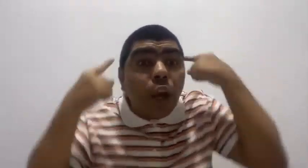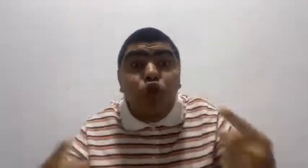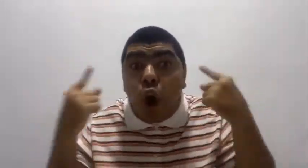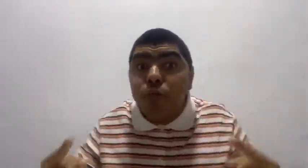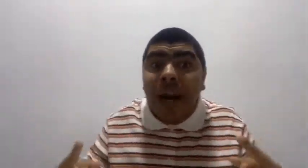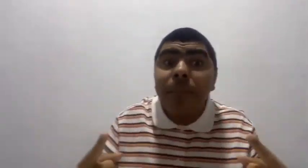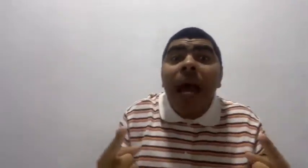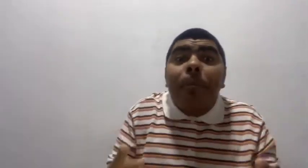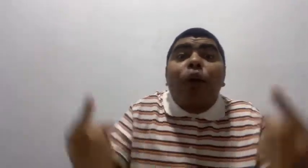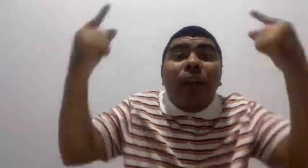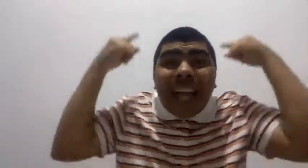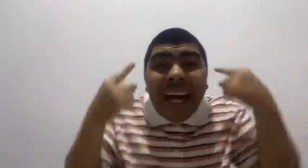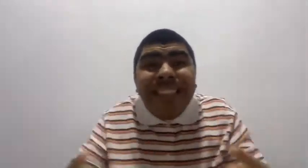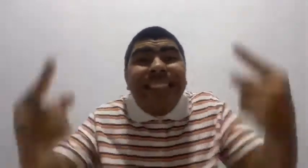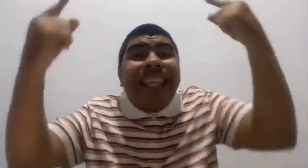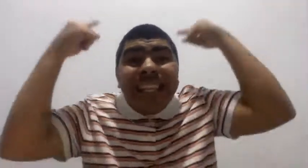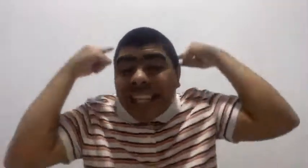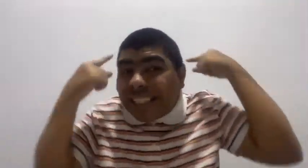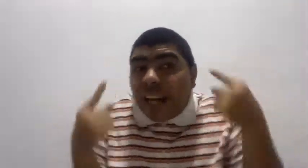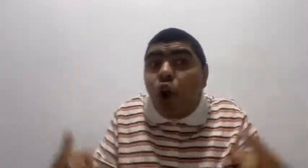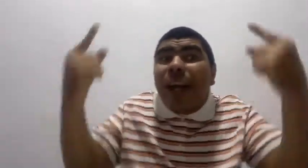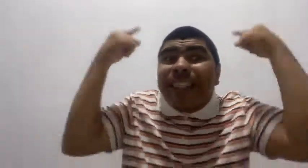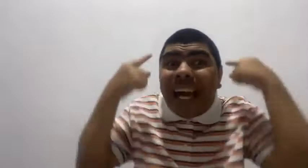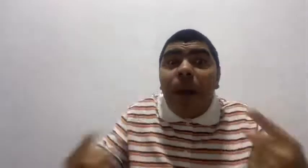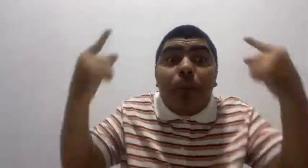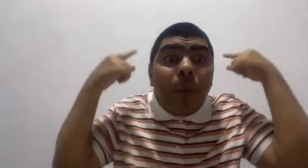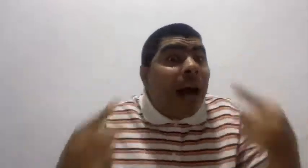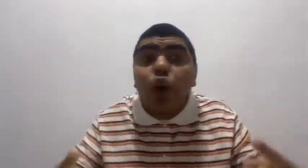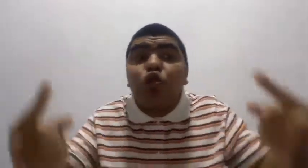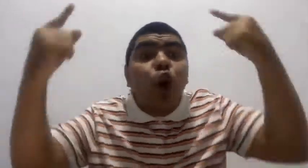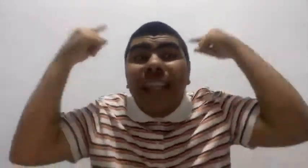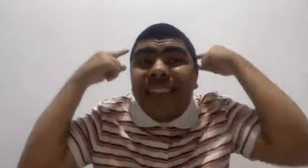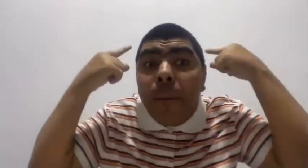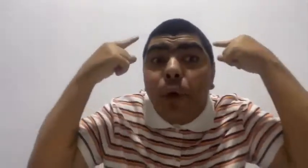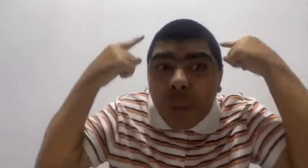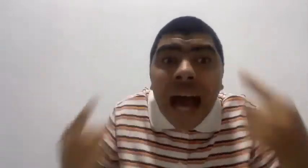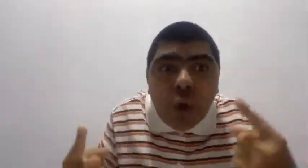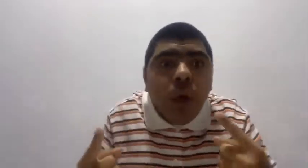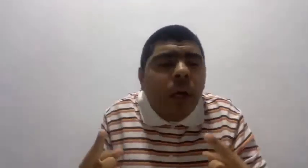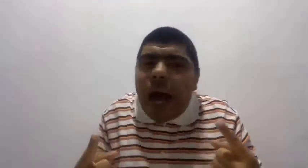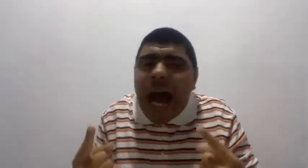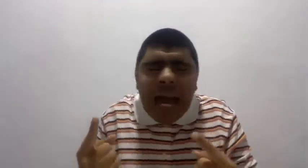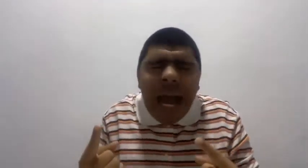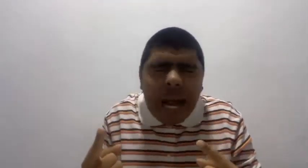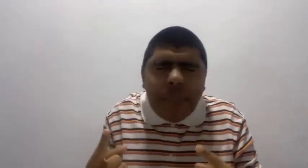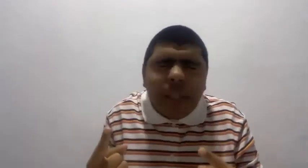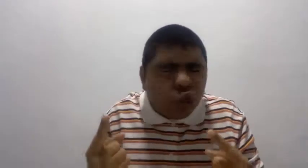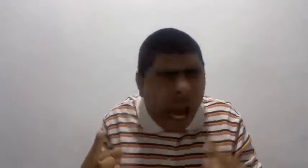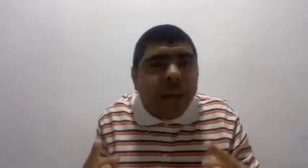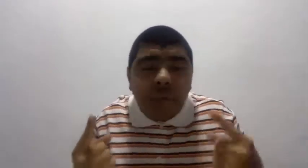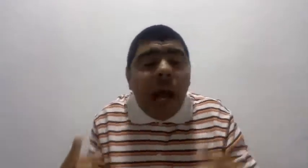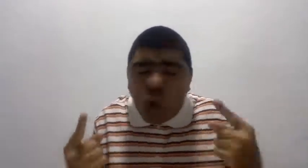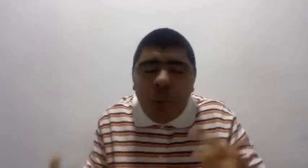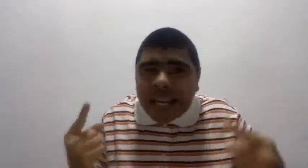los hombres? Pero delante del que tengo que estar aprobado, estoy desaprobado. Araca, basanda,